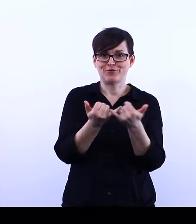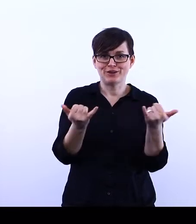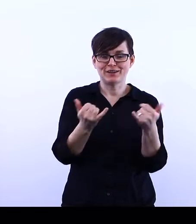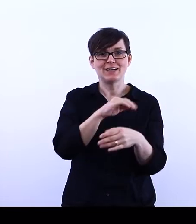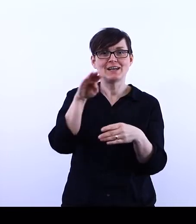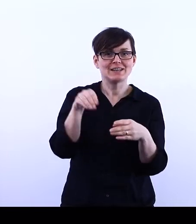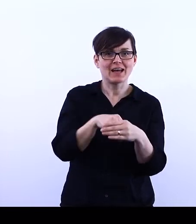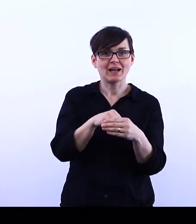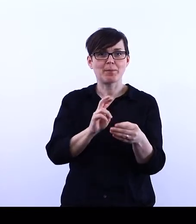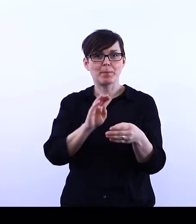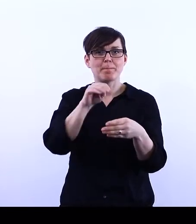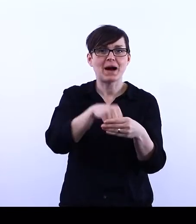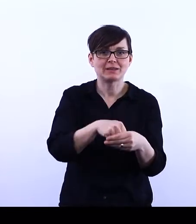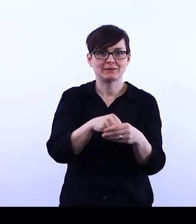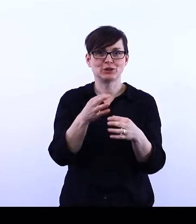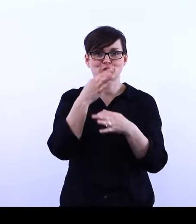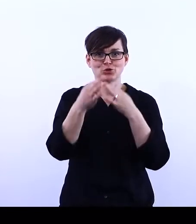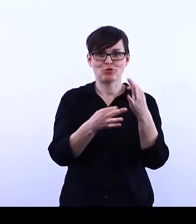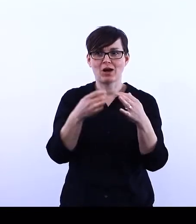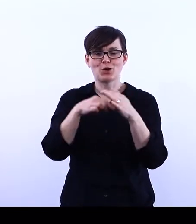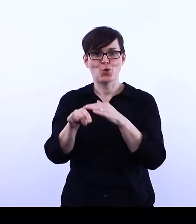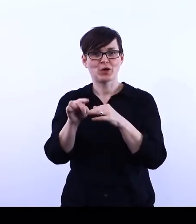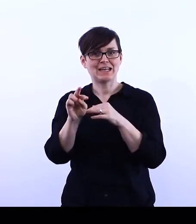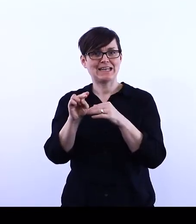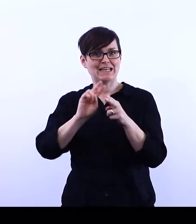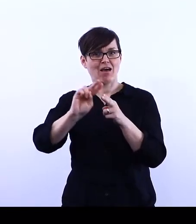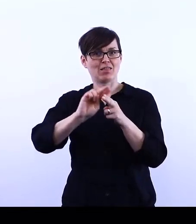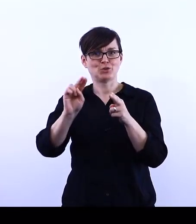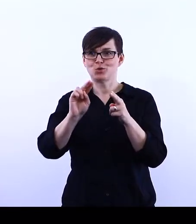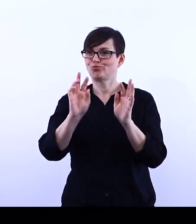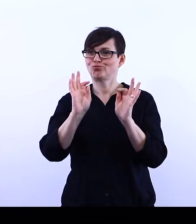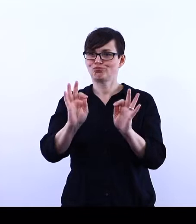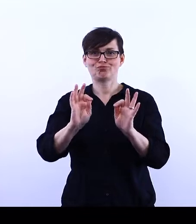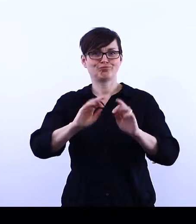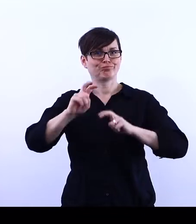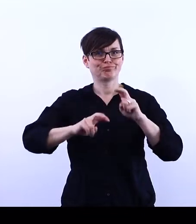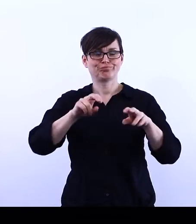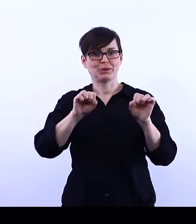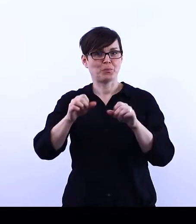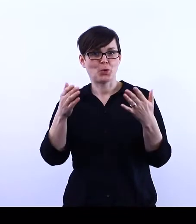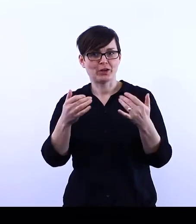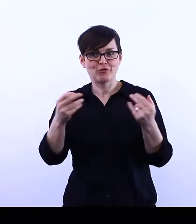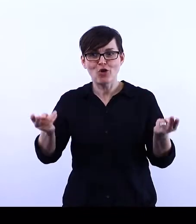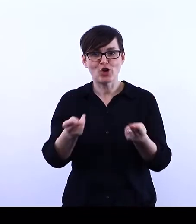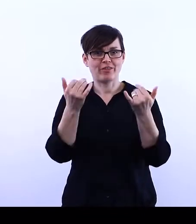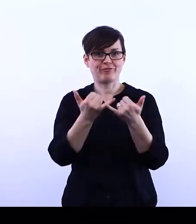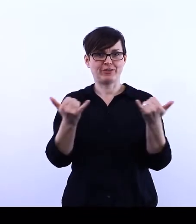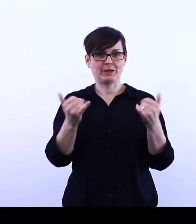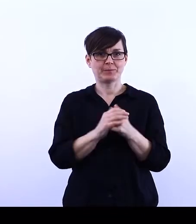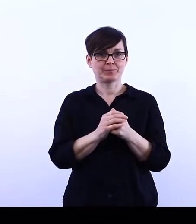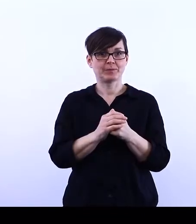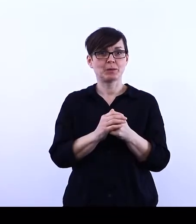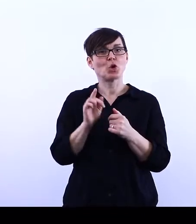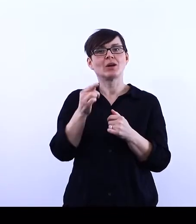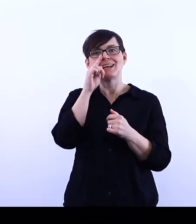Partizipationsfragen mit digitalen Tools tatsächlich besonders auch stärken und befördern? Also nicht nur Digitalisierung